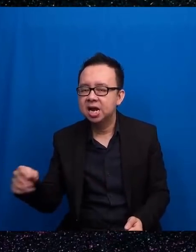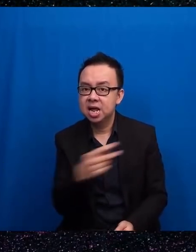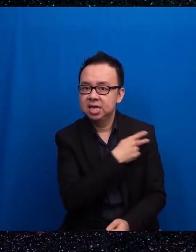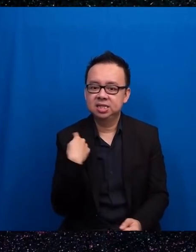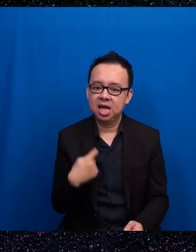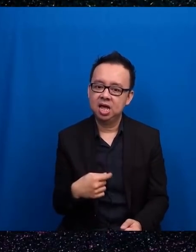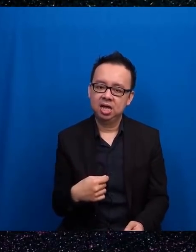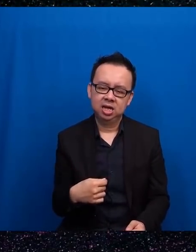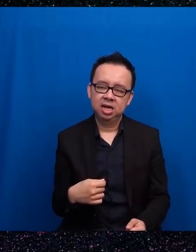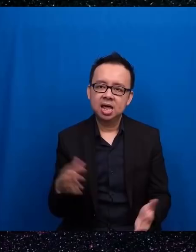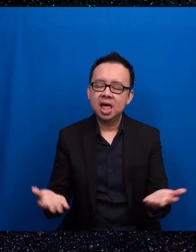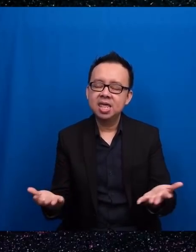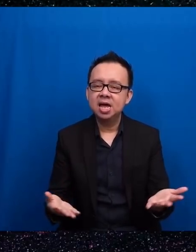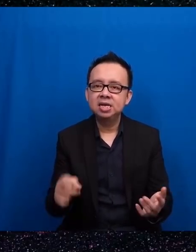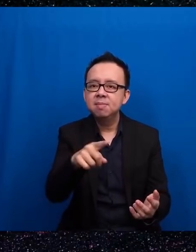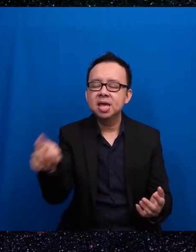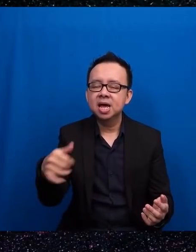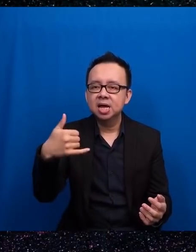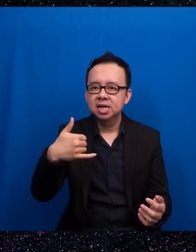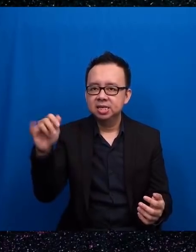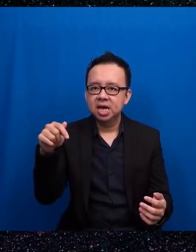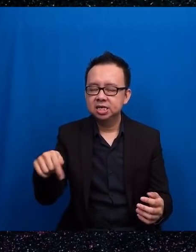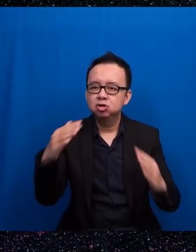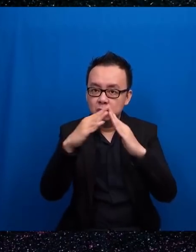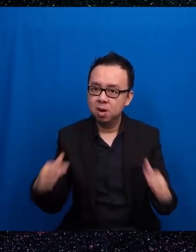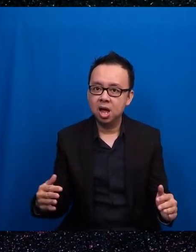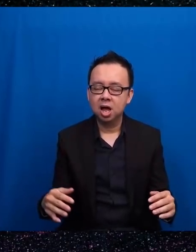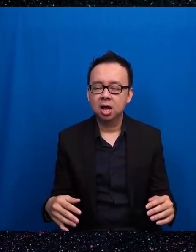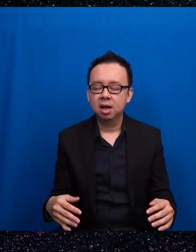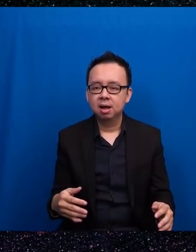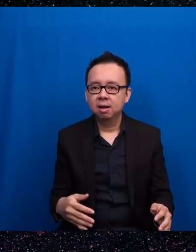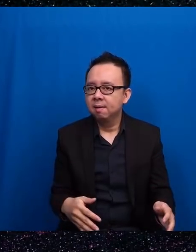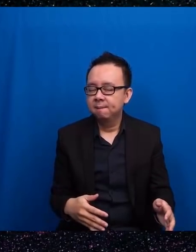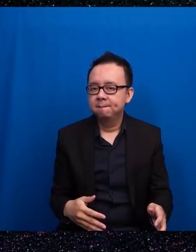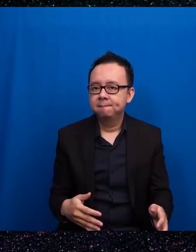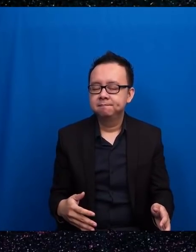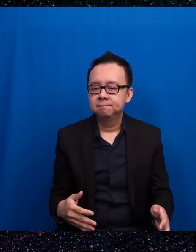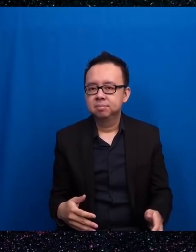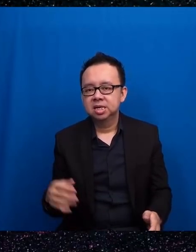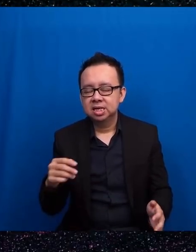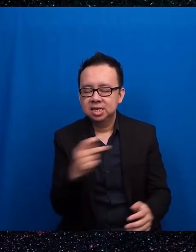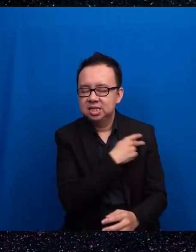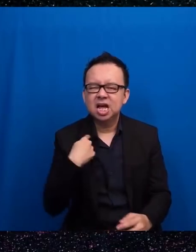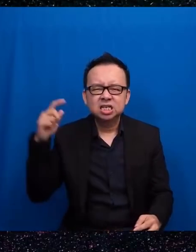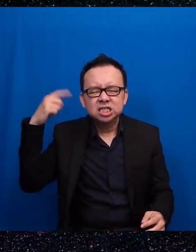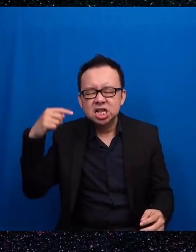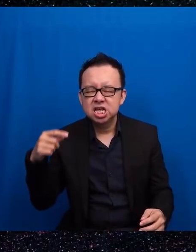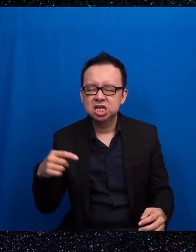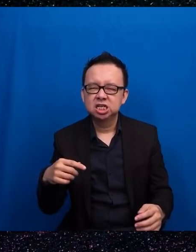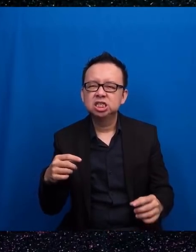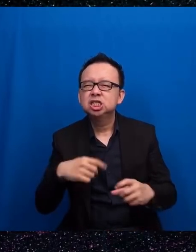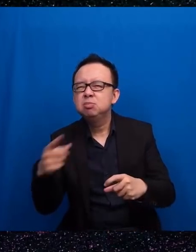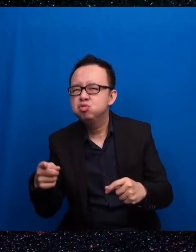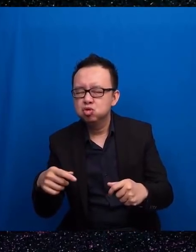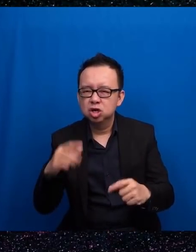Maksimalkan layani mereka yang di rumah. Selama ini gara-gara sibuk kerja, apa yang sudah Anda abaikan,